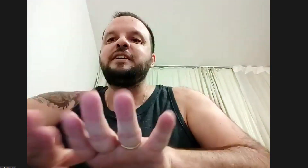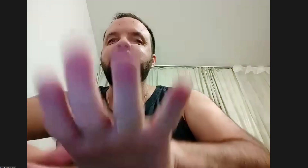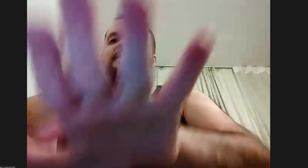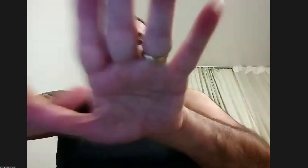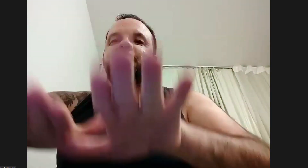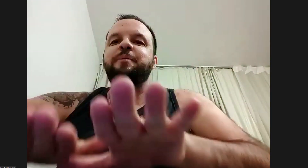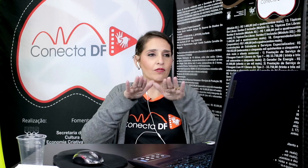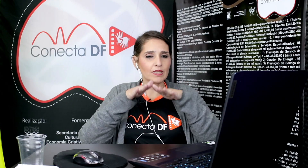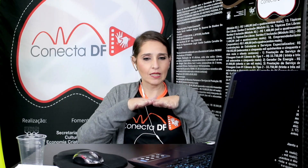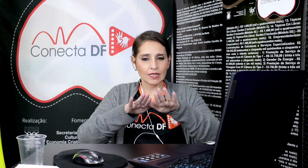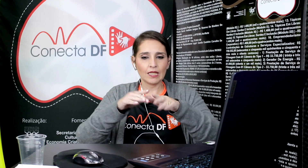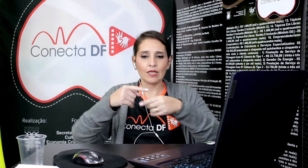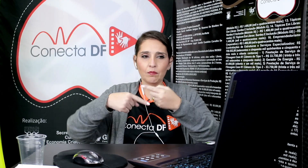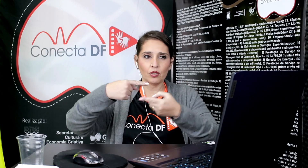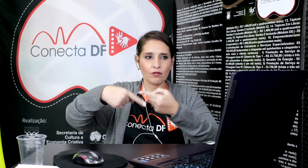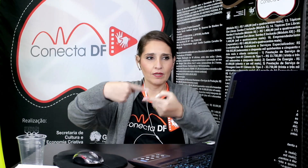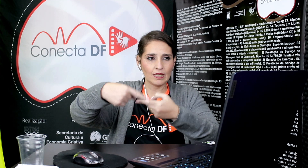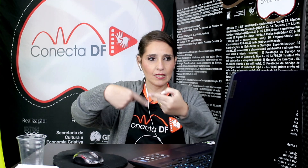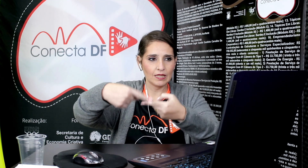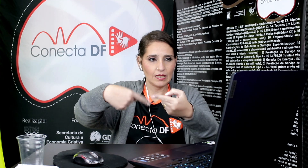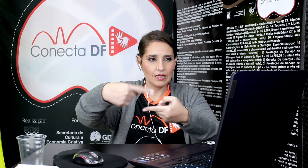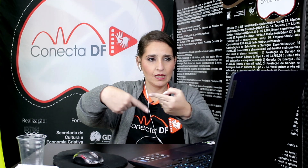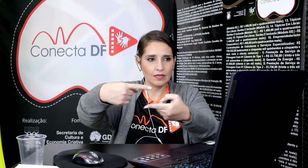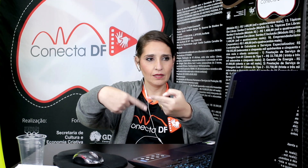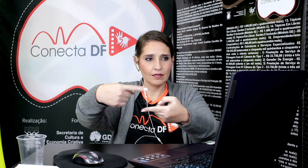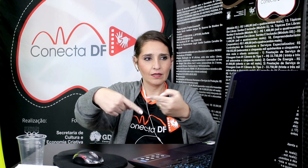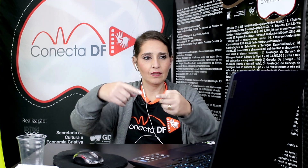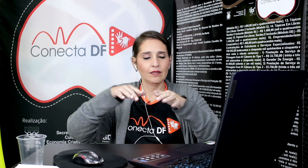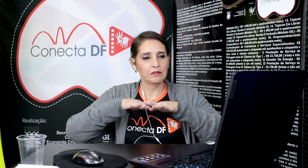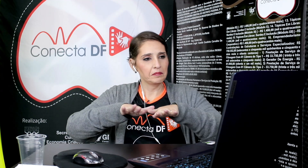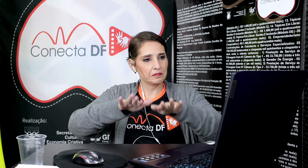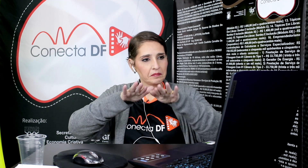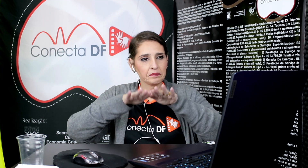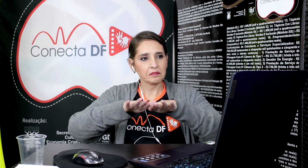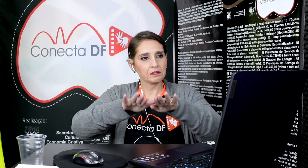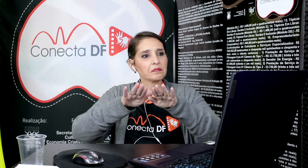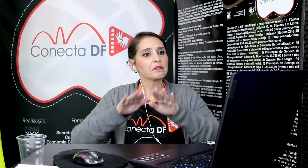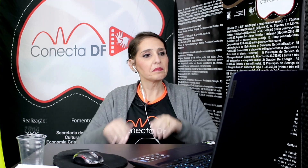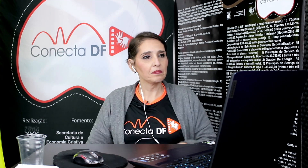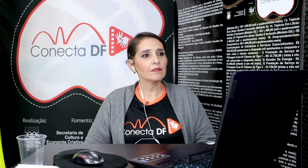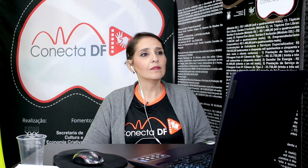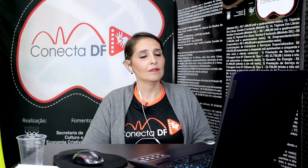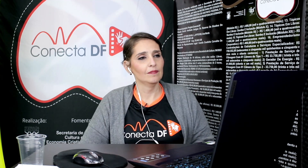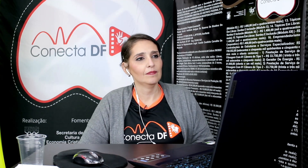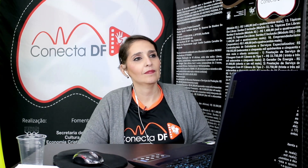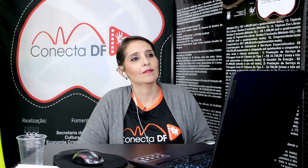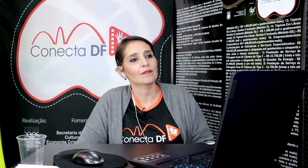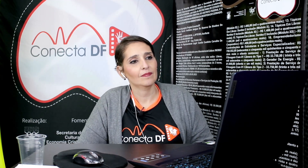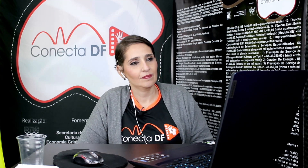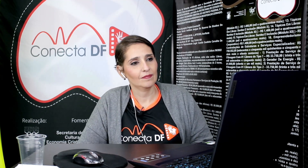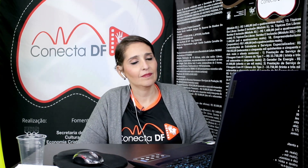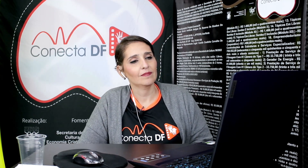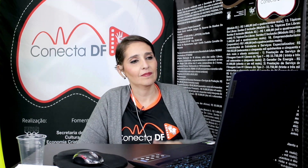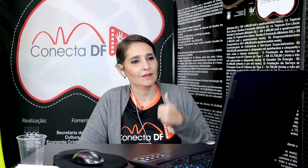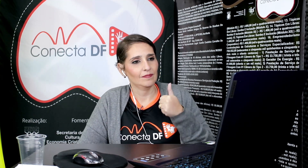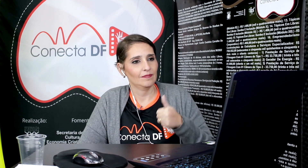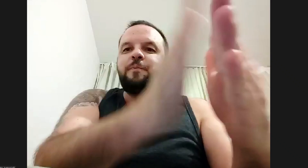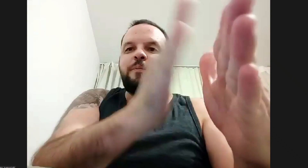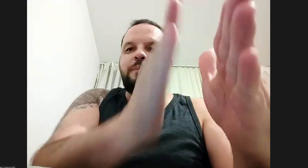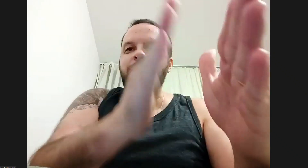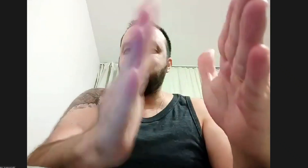tela. Pode fazer assim, pode fazer assim. Então tá bom. Maravilha. Então, tá o rolo.